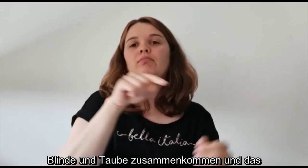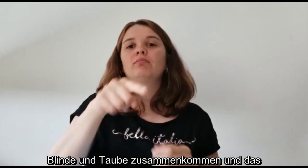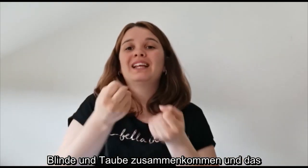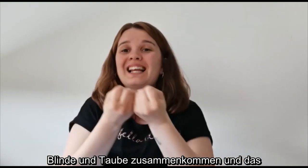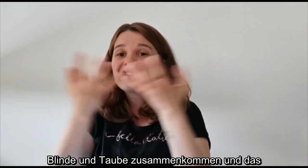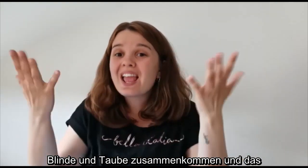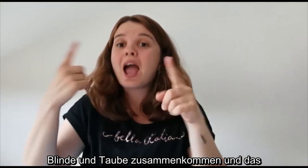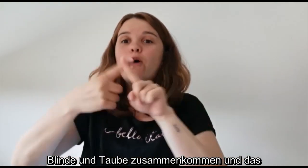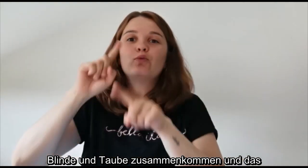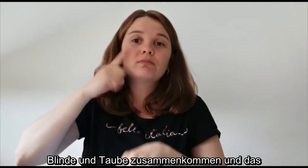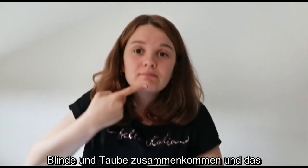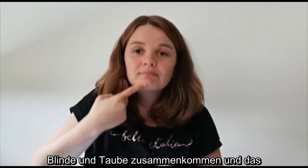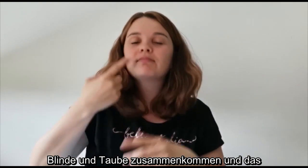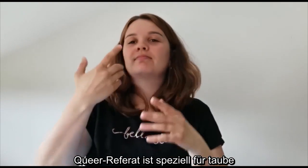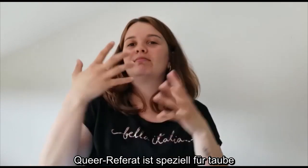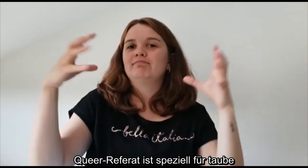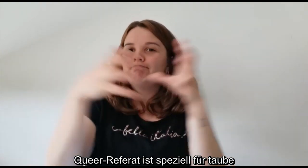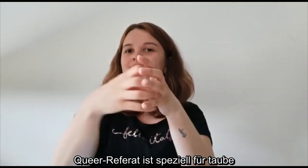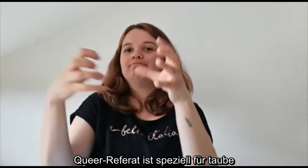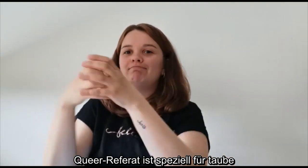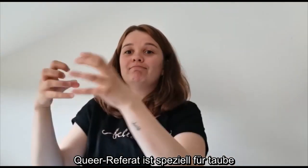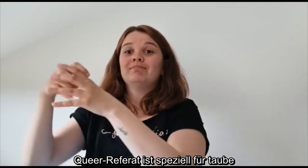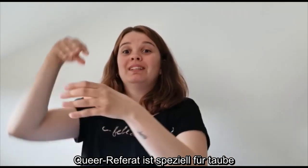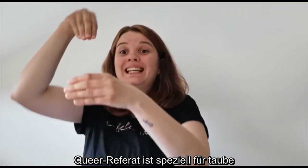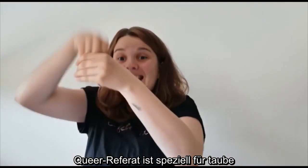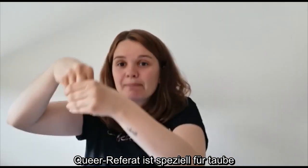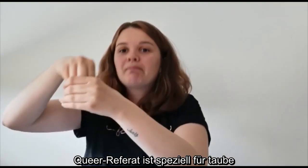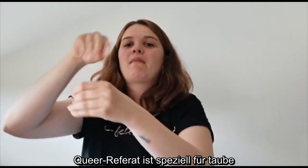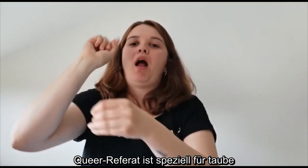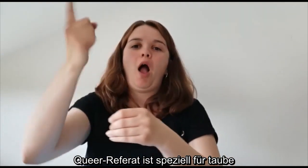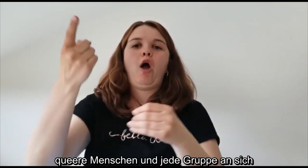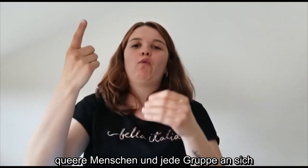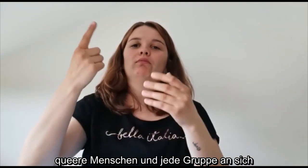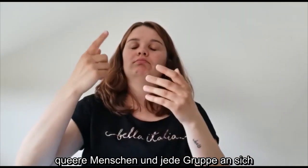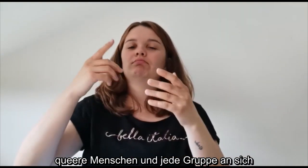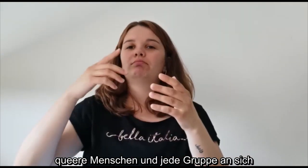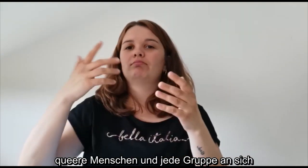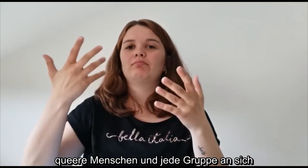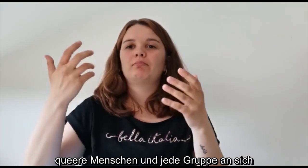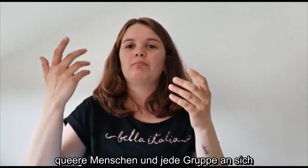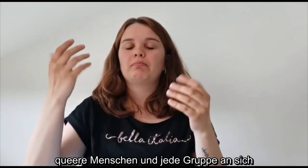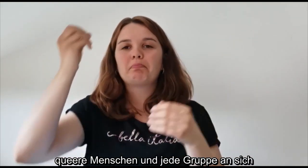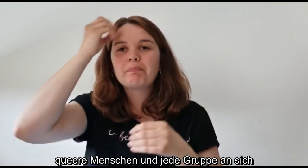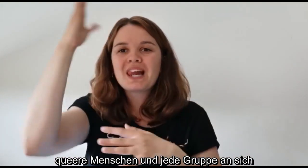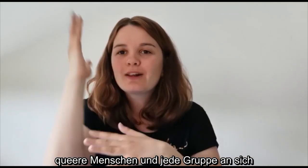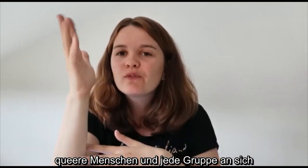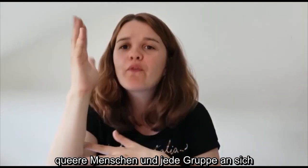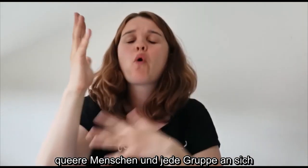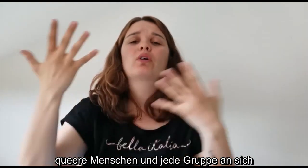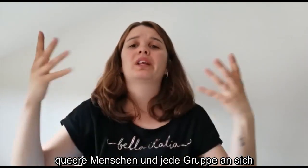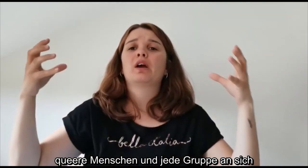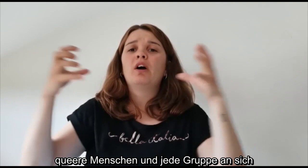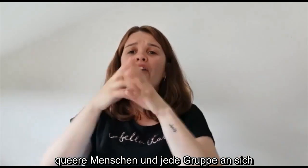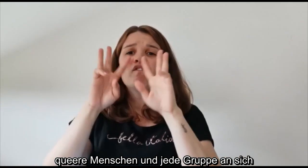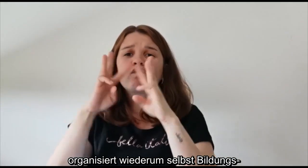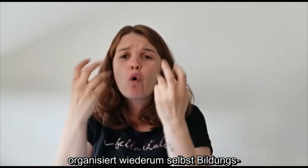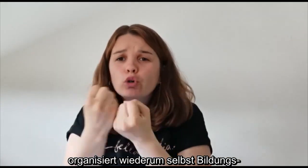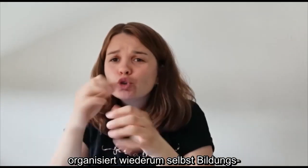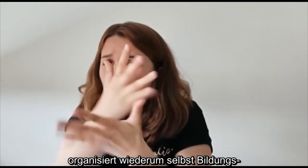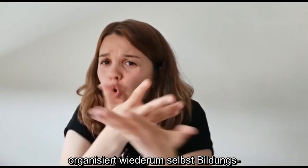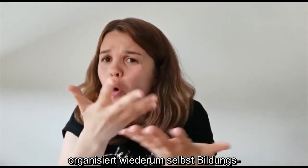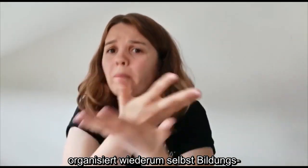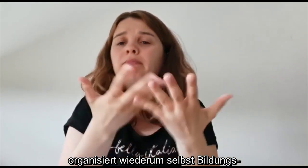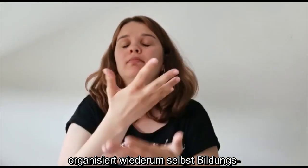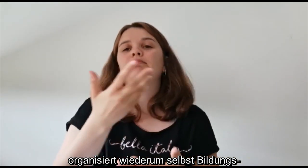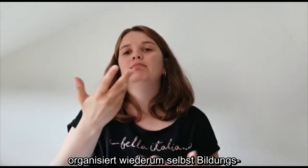und Taube zusammenkommen Und das Queer-Referat ist speziell für taube, queere Menschen Und jede Gruppe an sich